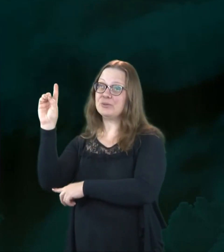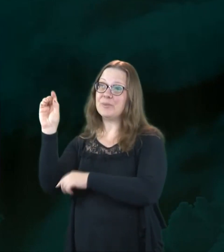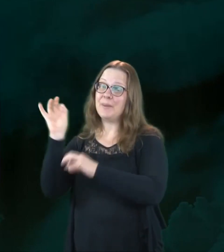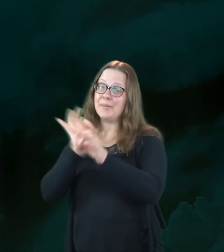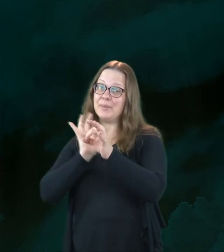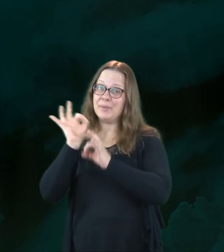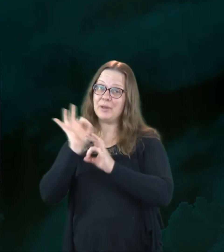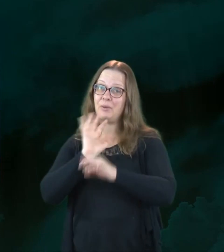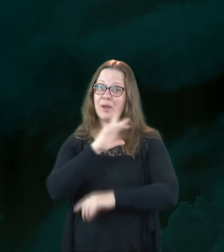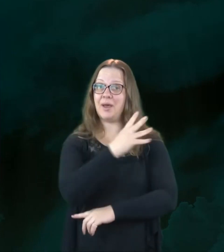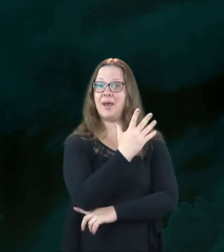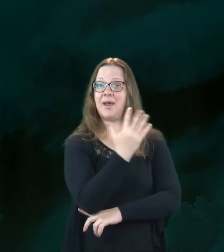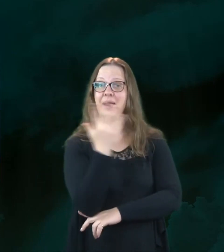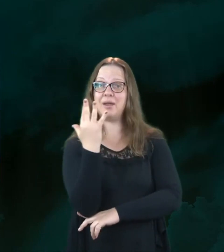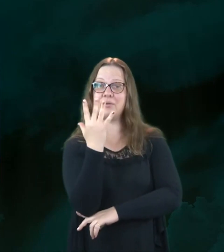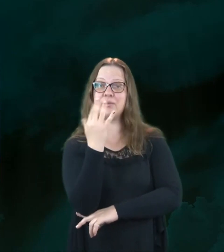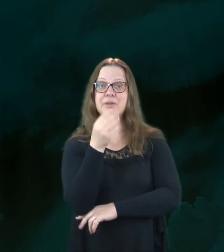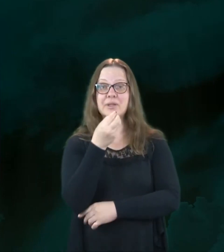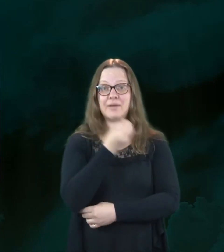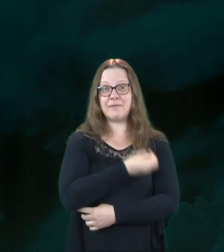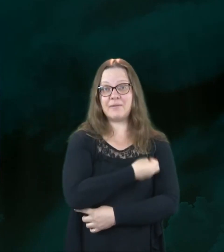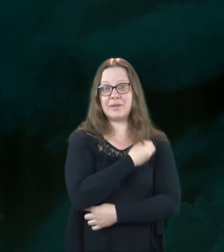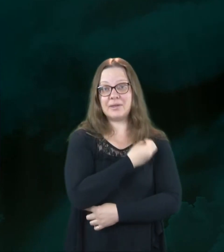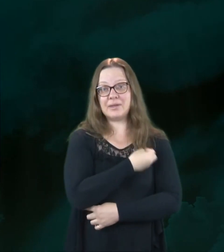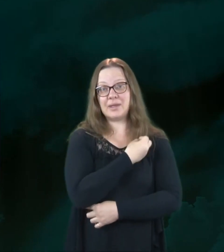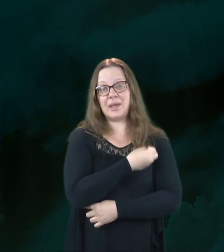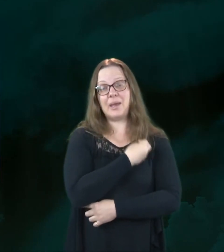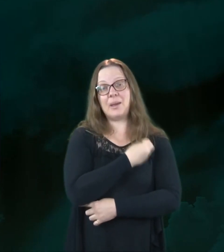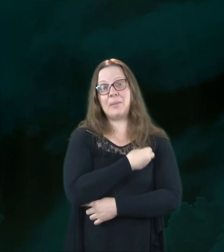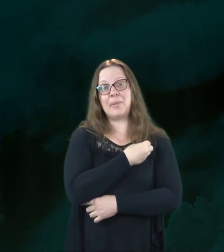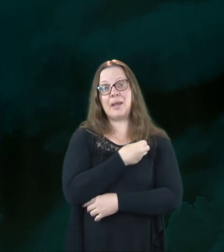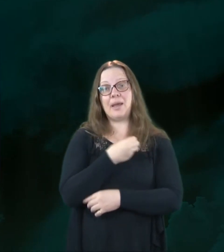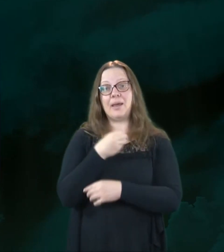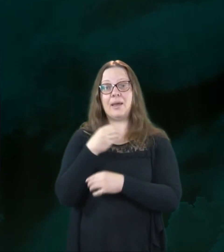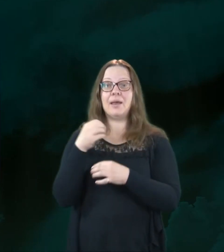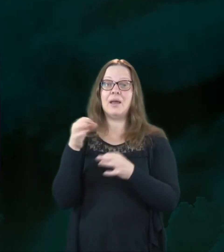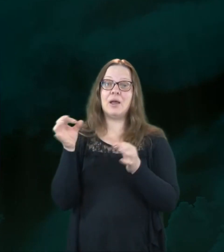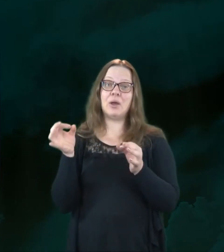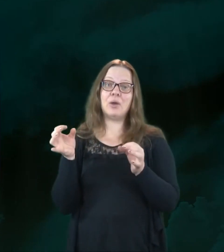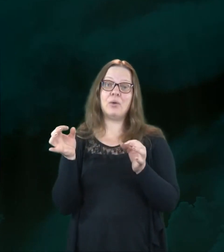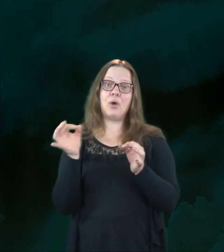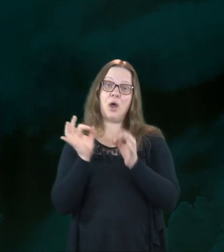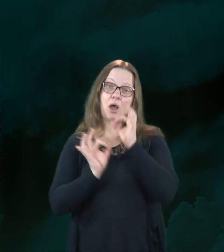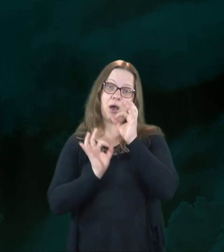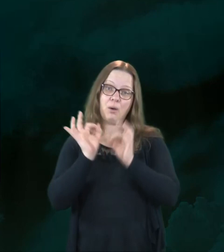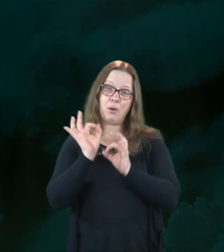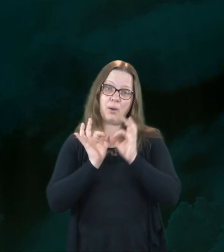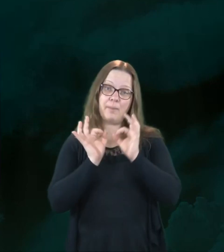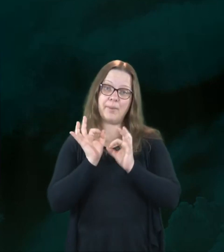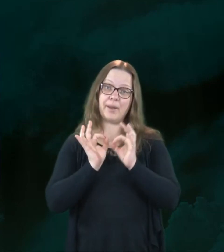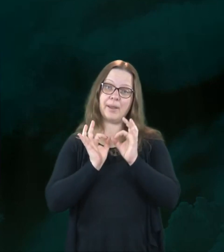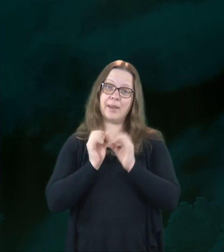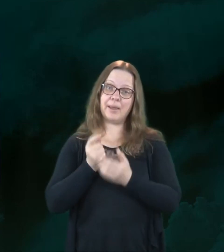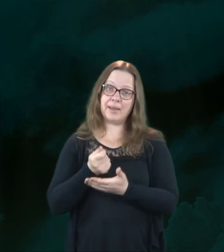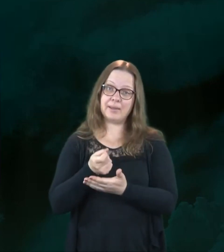não aconteceu no jardim do Éden. A serpente enganou a Eva e a Eva estava